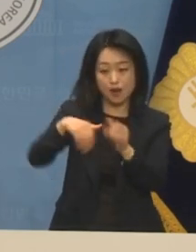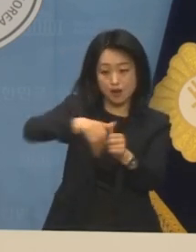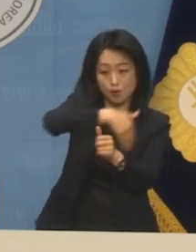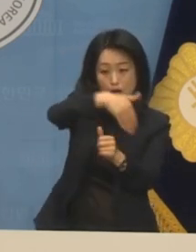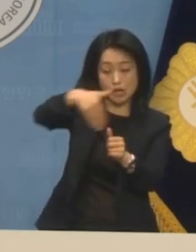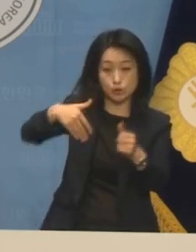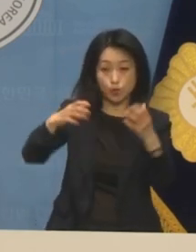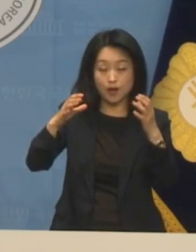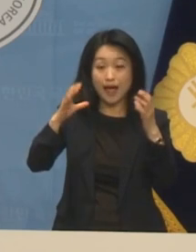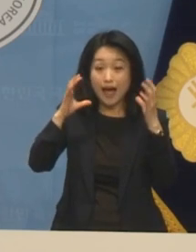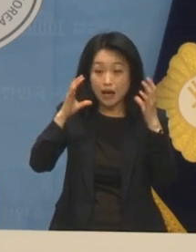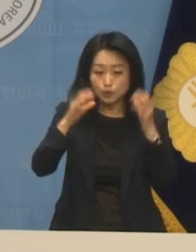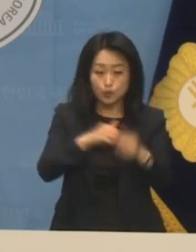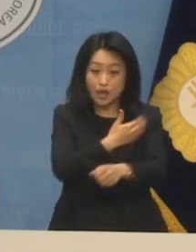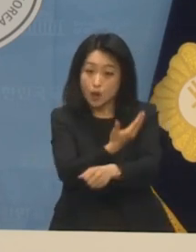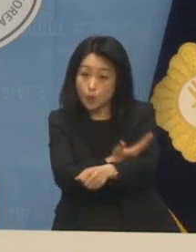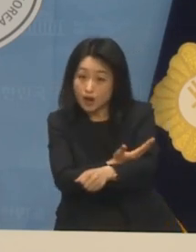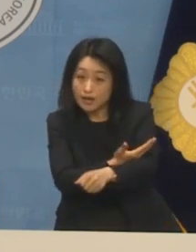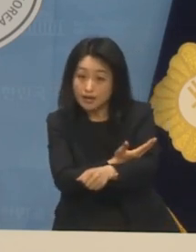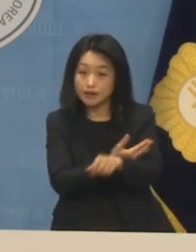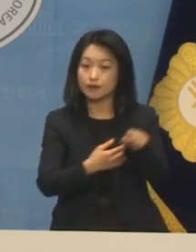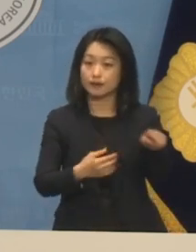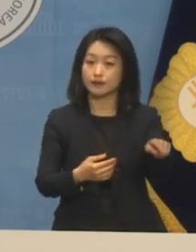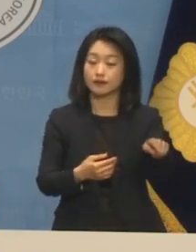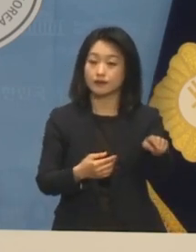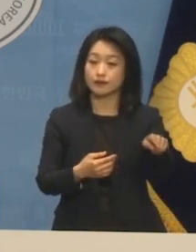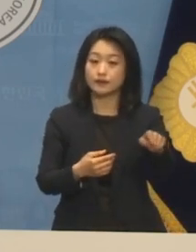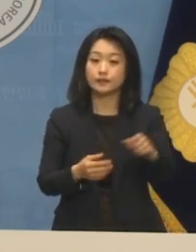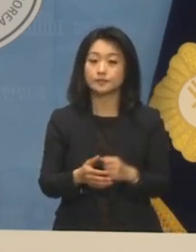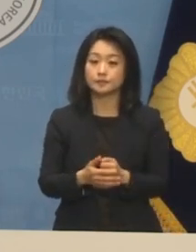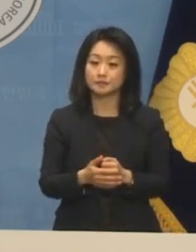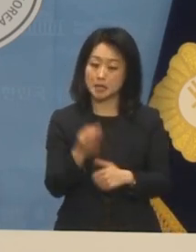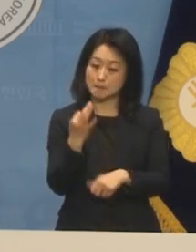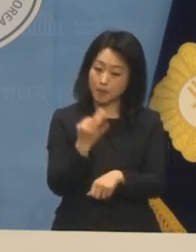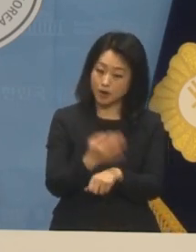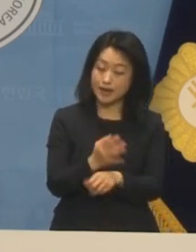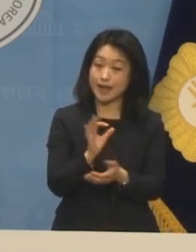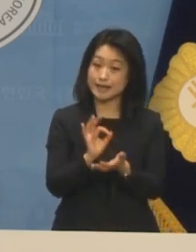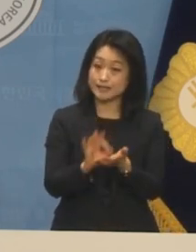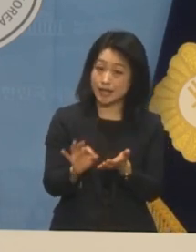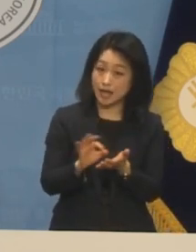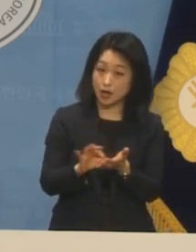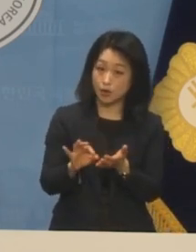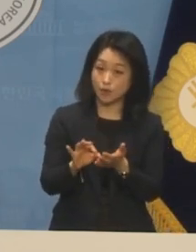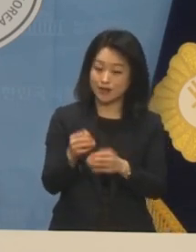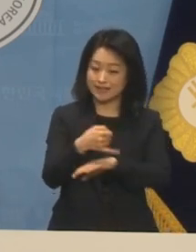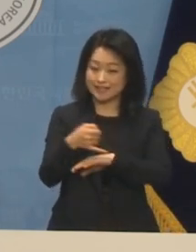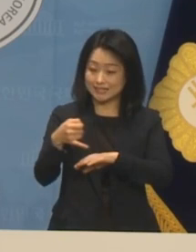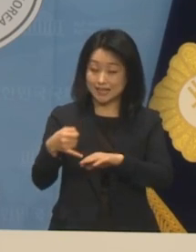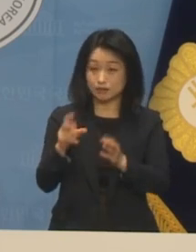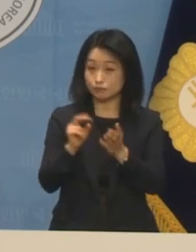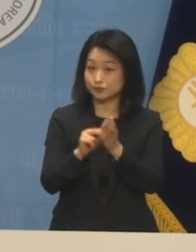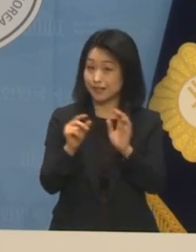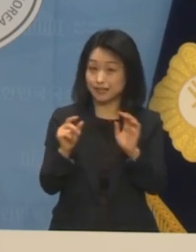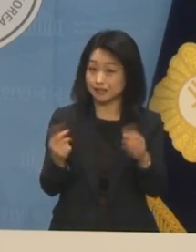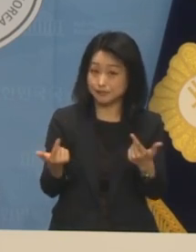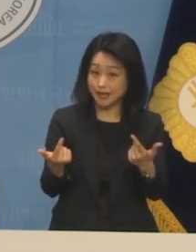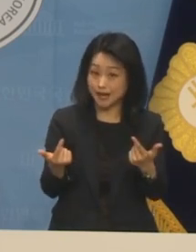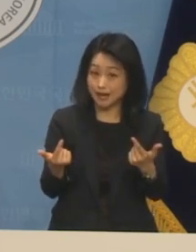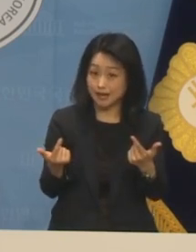아동의 권리는 단지 사용자 요구를 반영하고 편리한 이용을 위한 디자인 차원에 국한된 것은